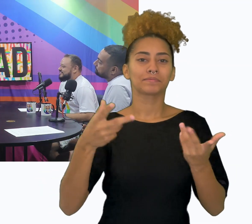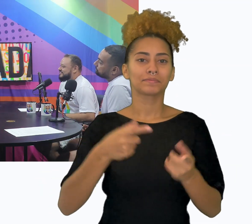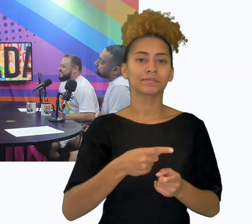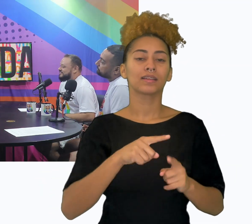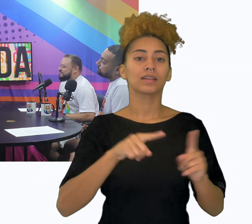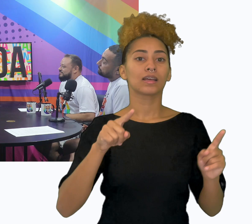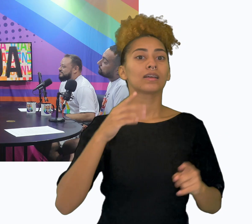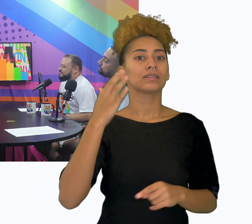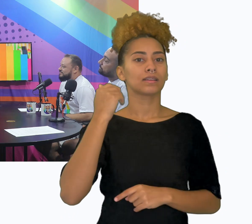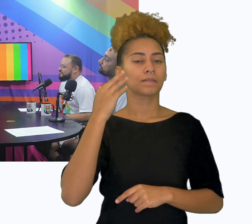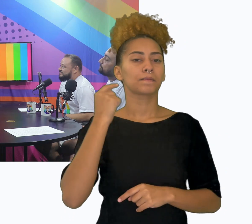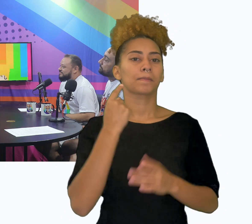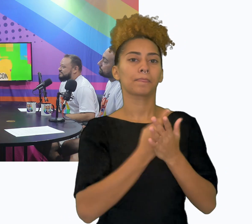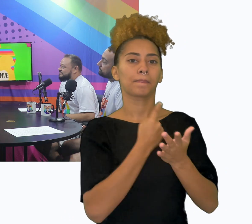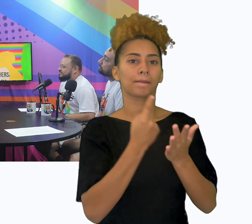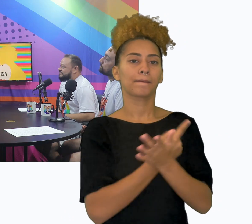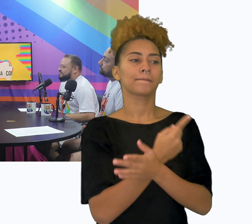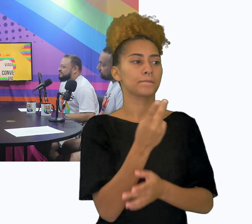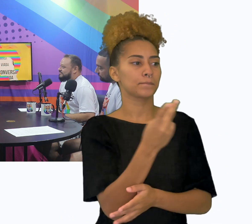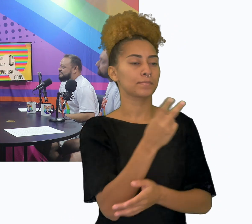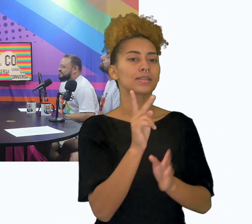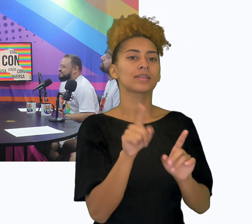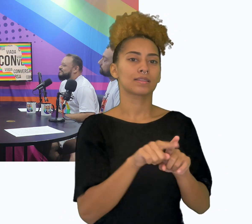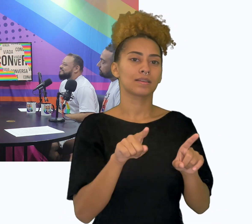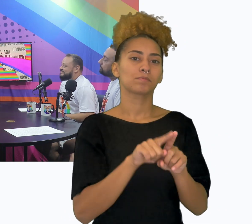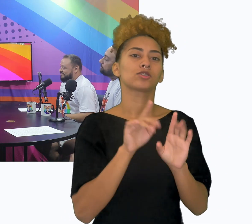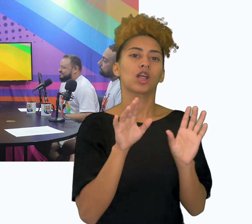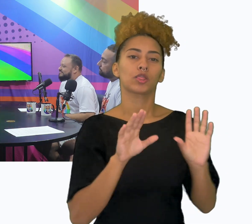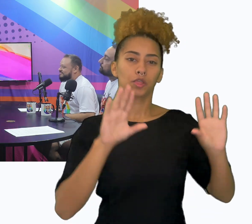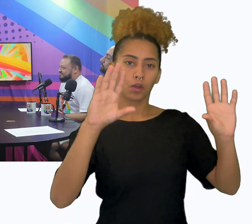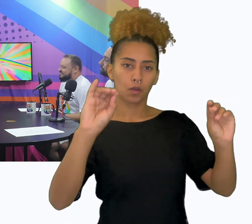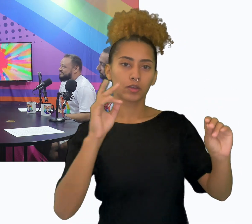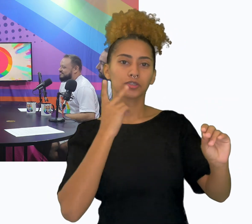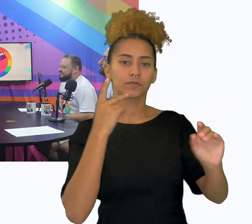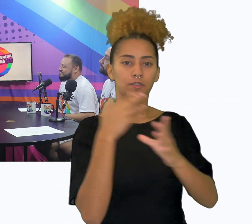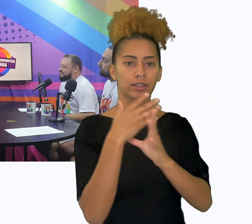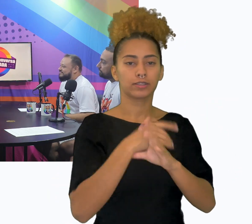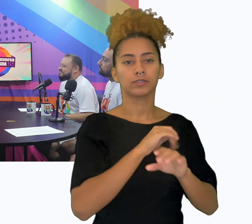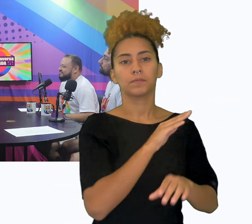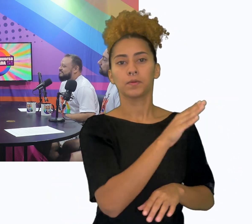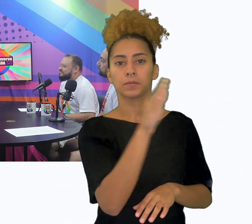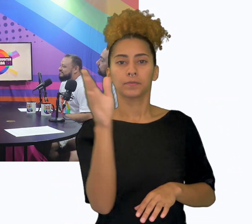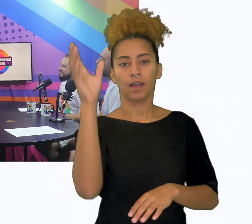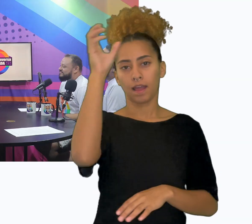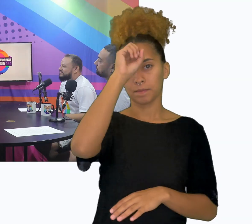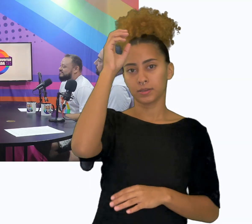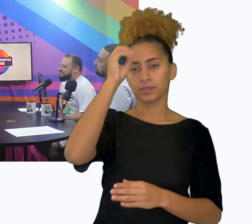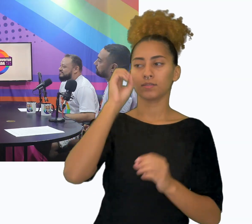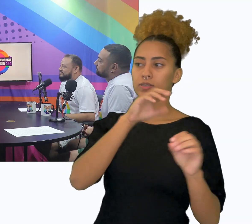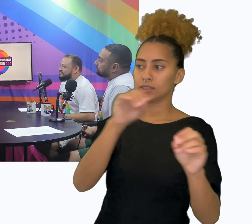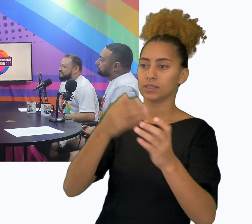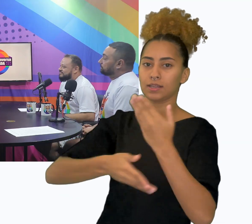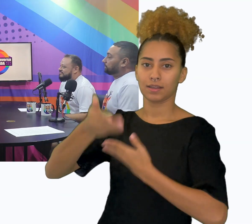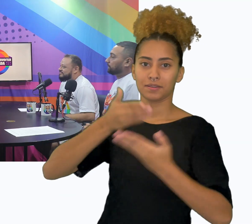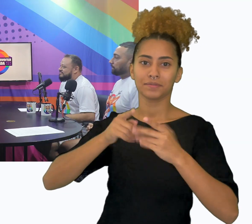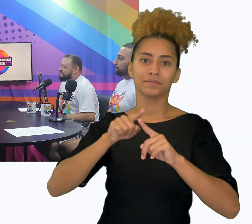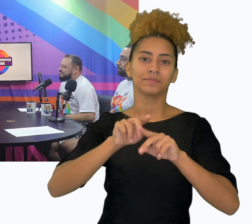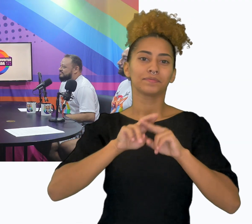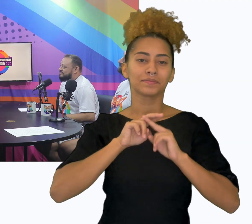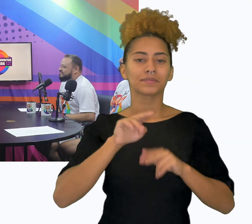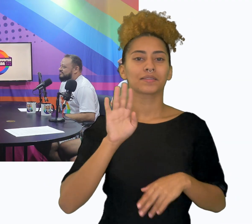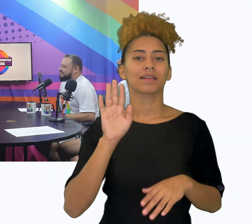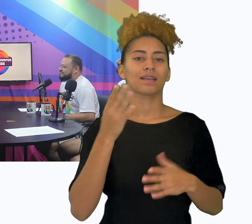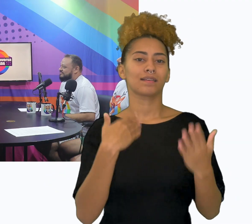assim, saber que essas perguntas vêm de pessoas que também viveram a noite, que aprenderam, que ensinaram. E por isso torna o papo